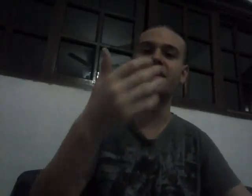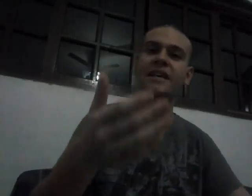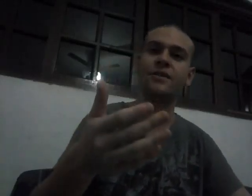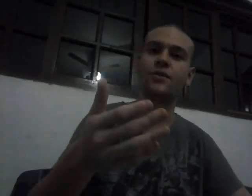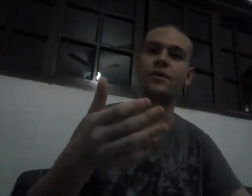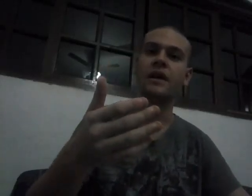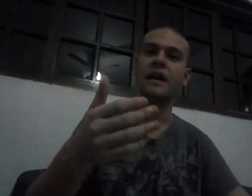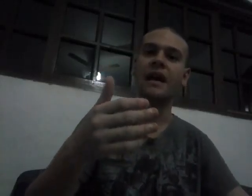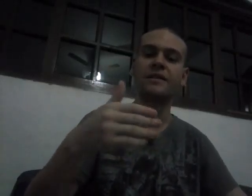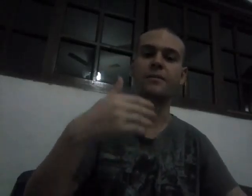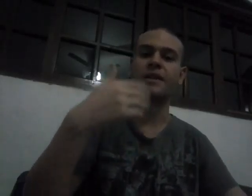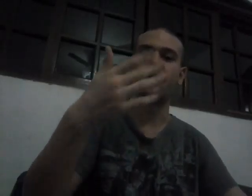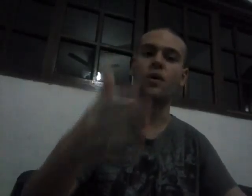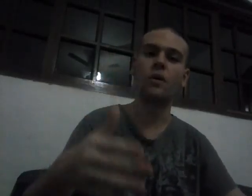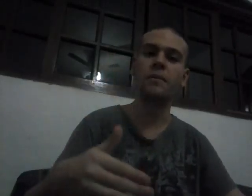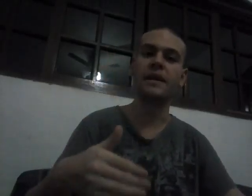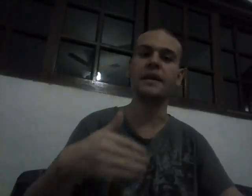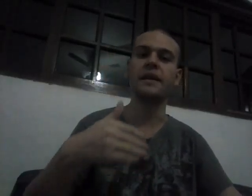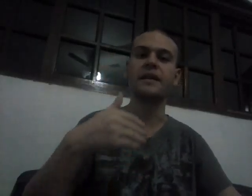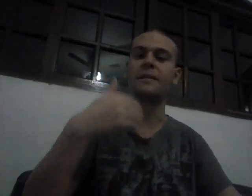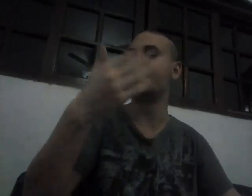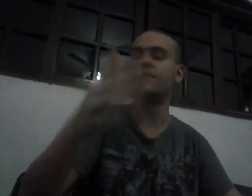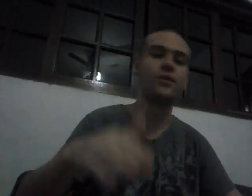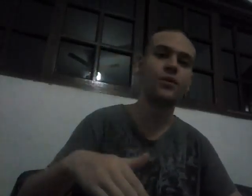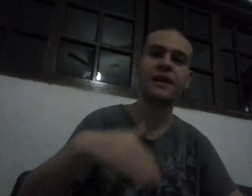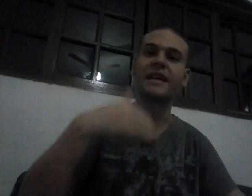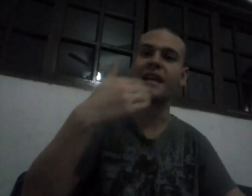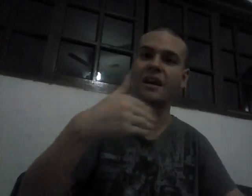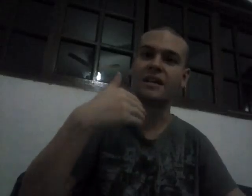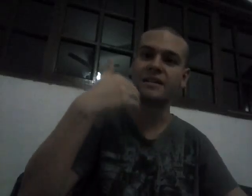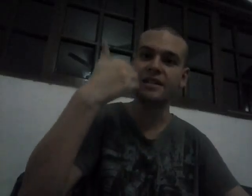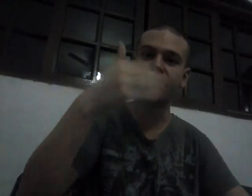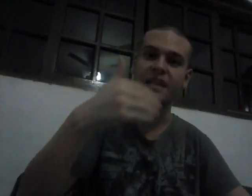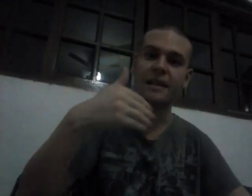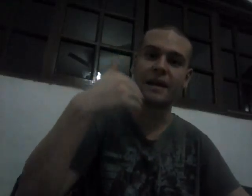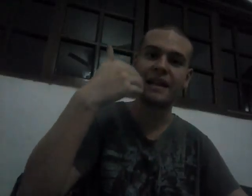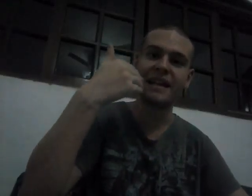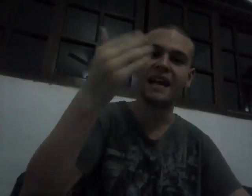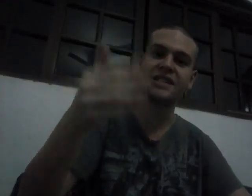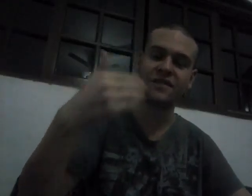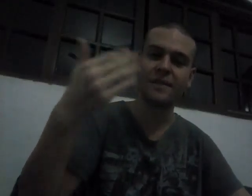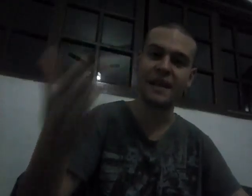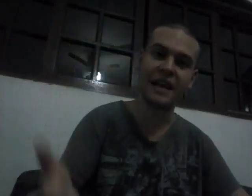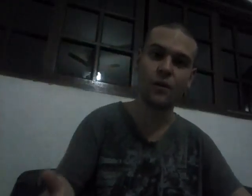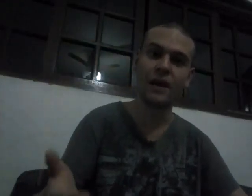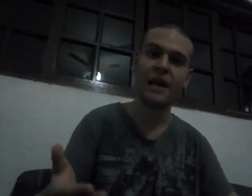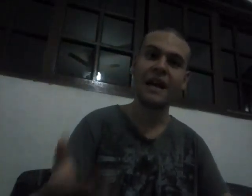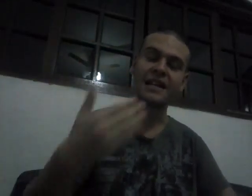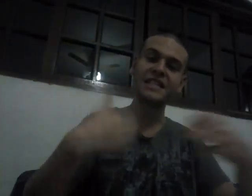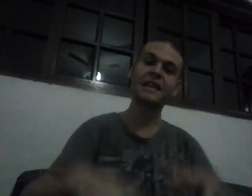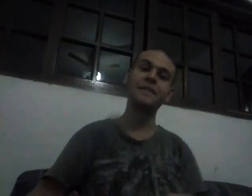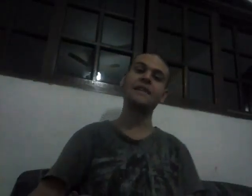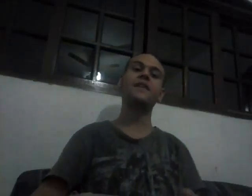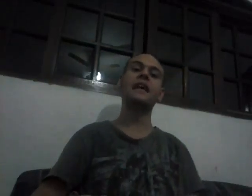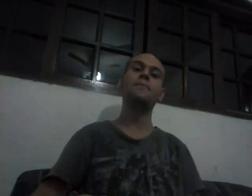direito a ser uma nobre, trabalhadora, ganhar... Seja considerada a linhagem da família real, ela tinha que aprender a falar.